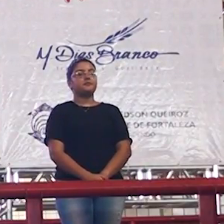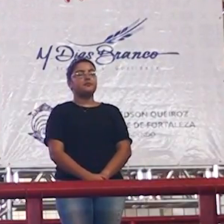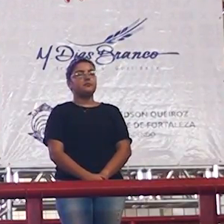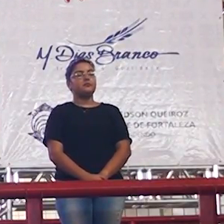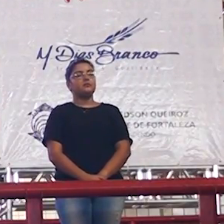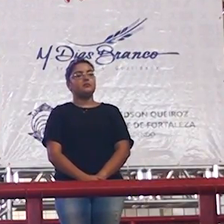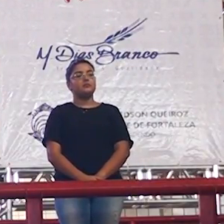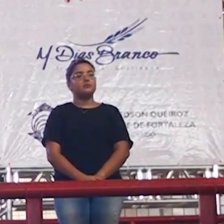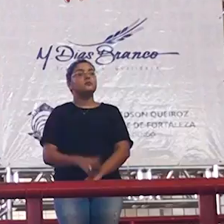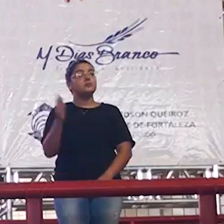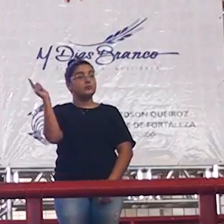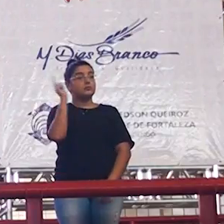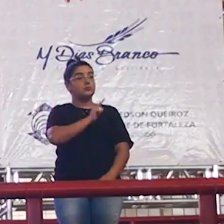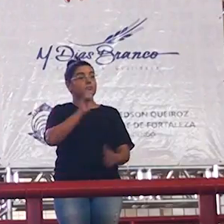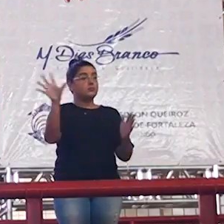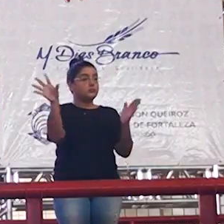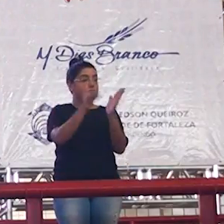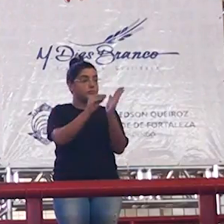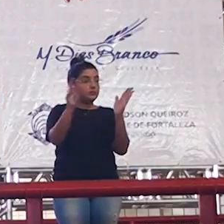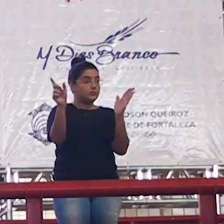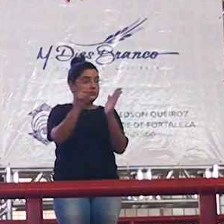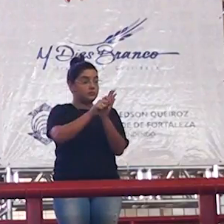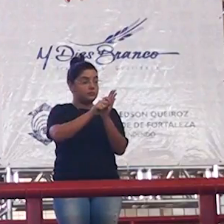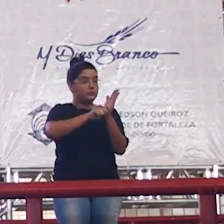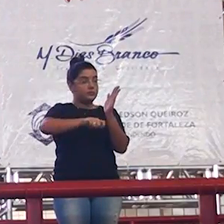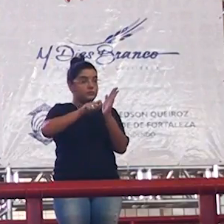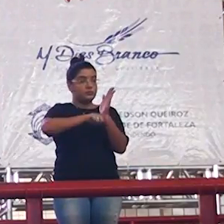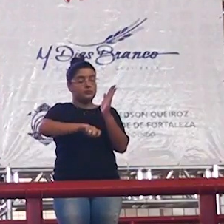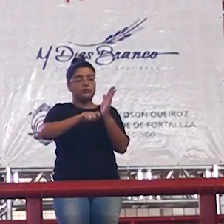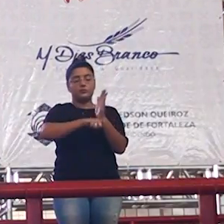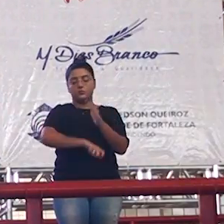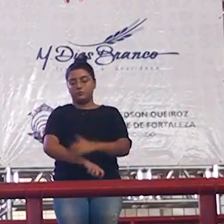Podemos prosseguir? Vamos lá.